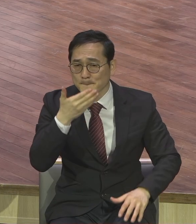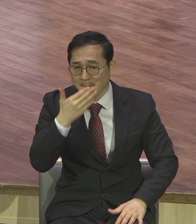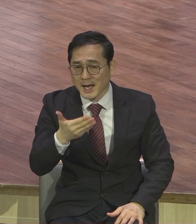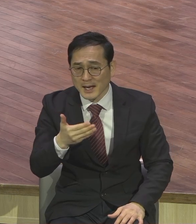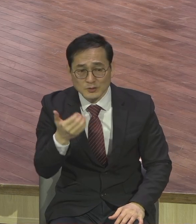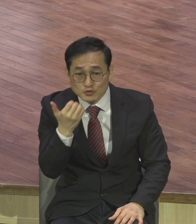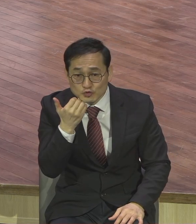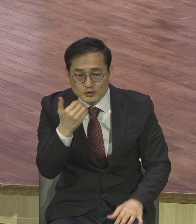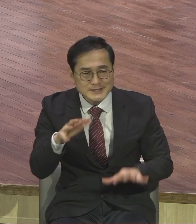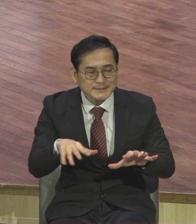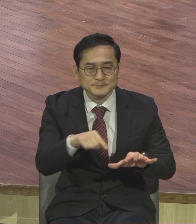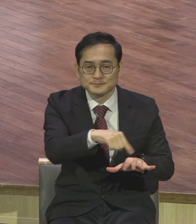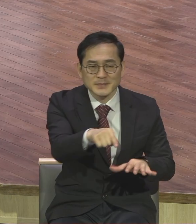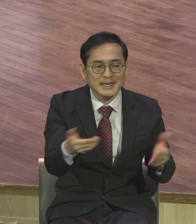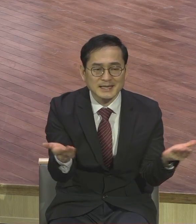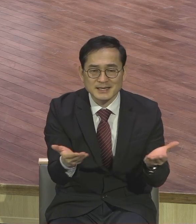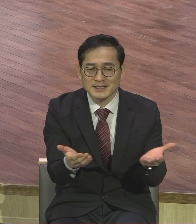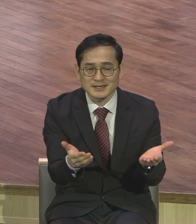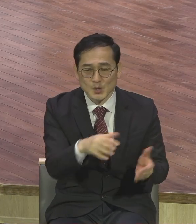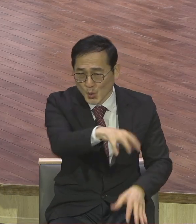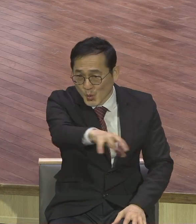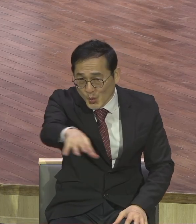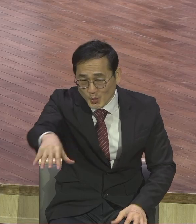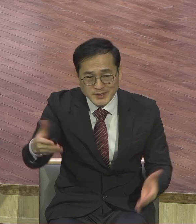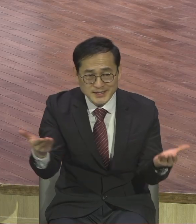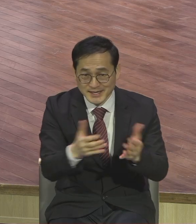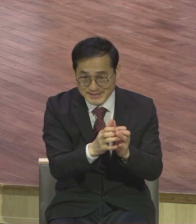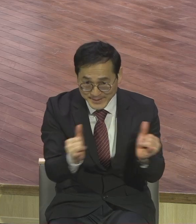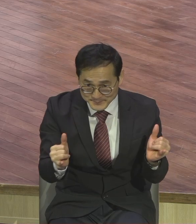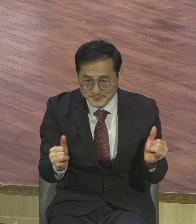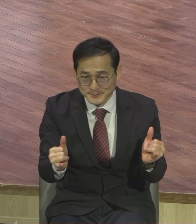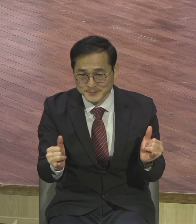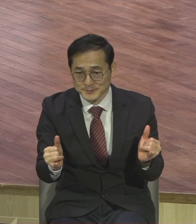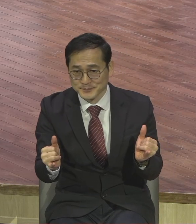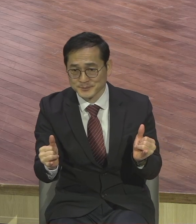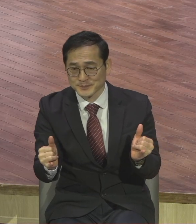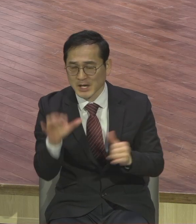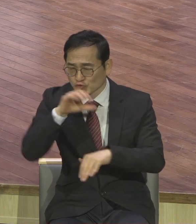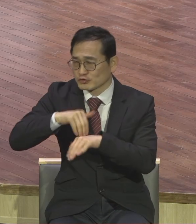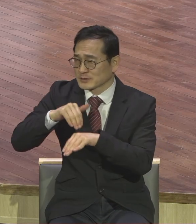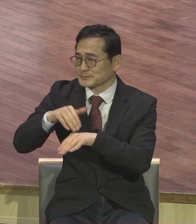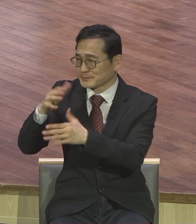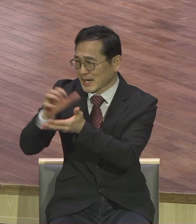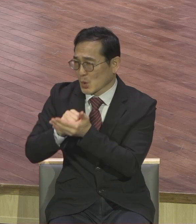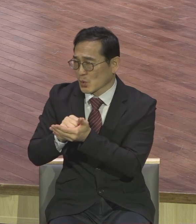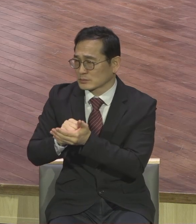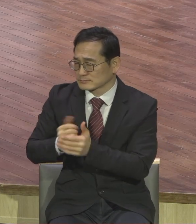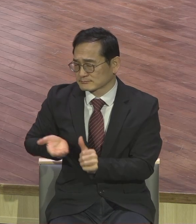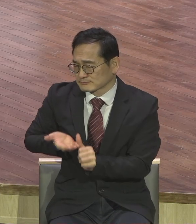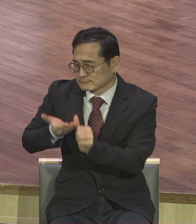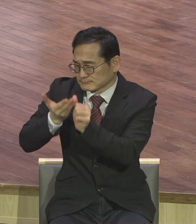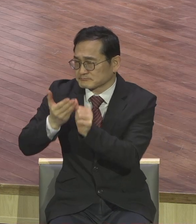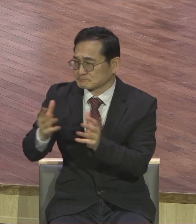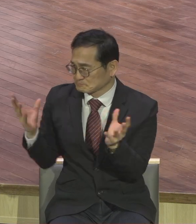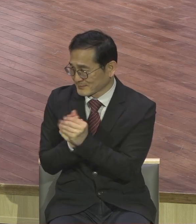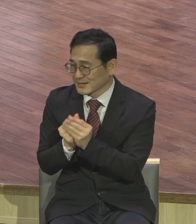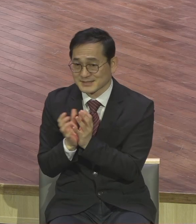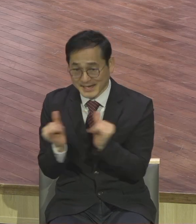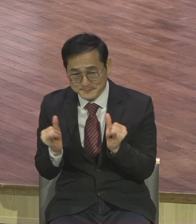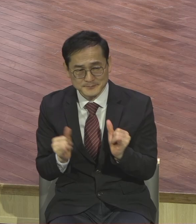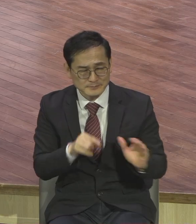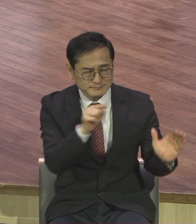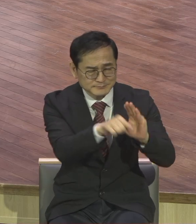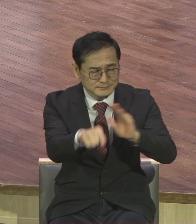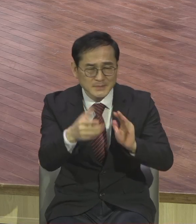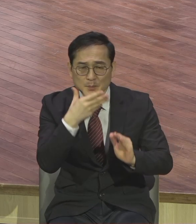있는 사람, 지금 메시지 있는 사람, 지금 입사되는 사람, 훈련되어진 사람. 그래서